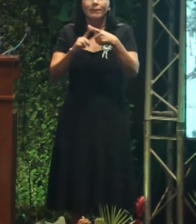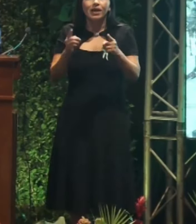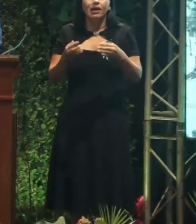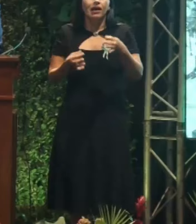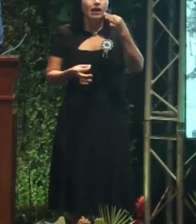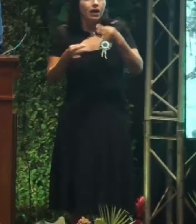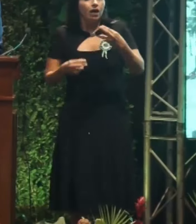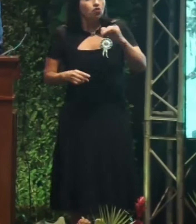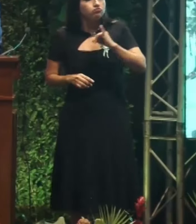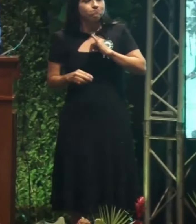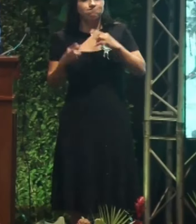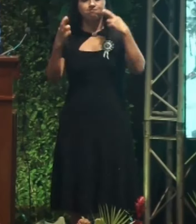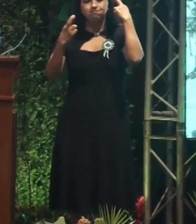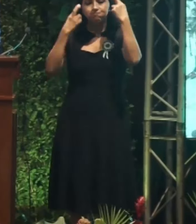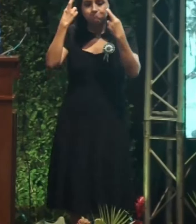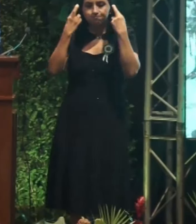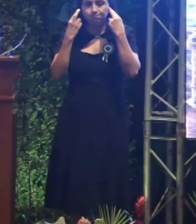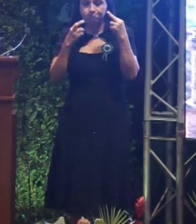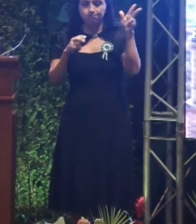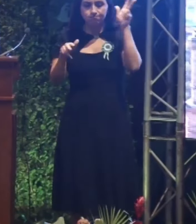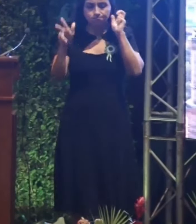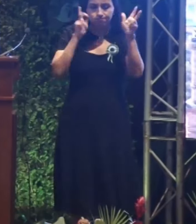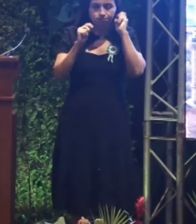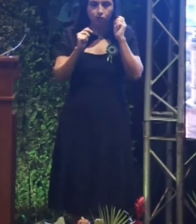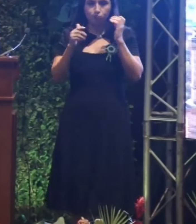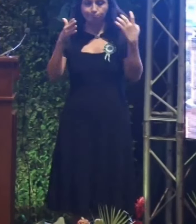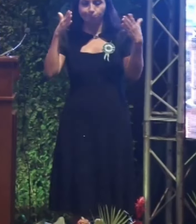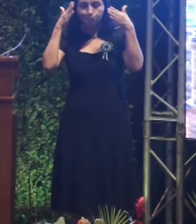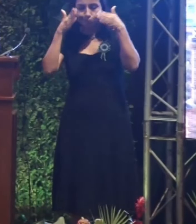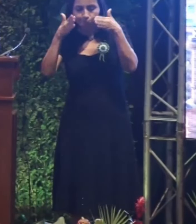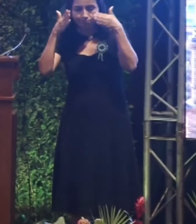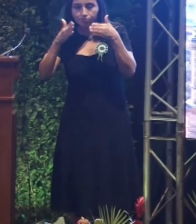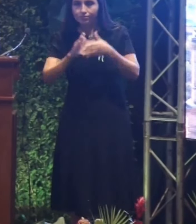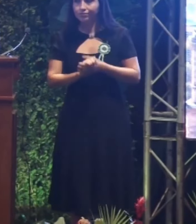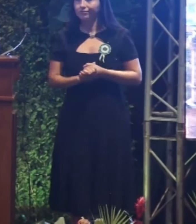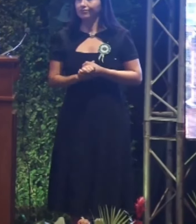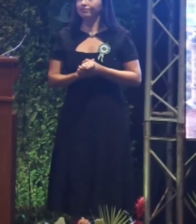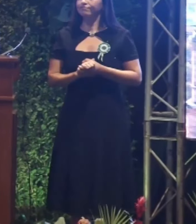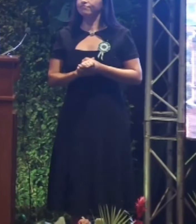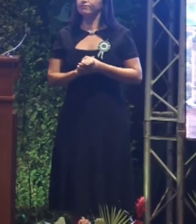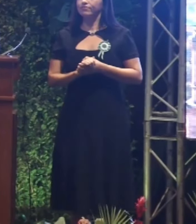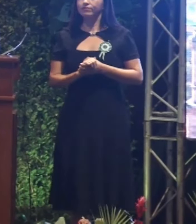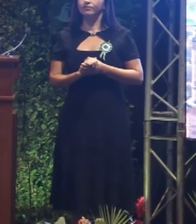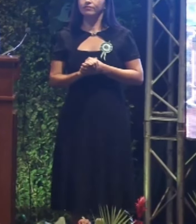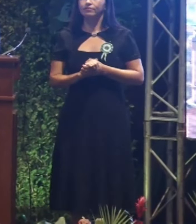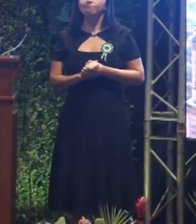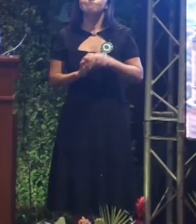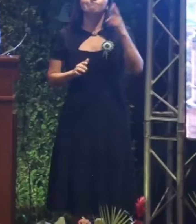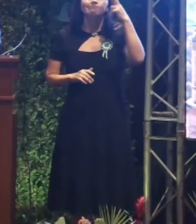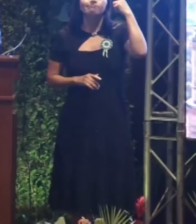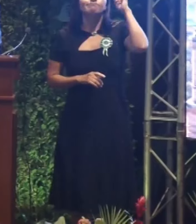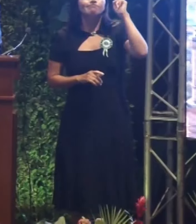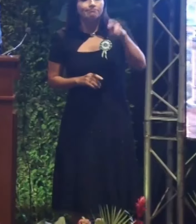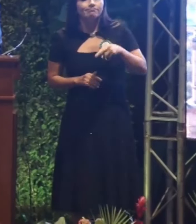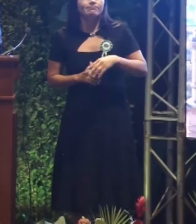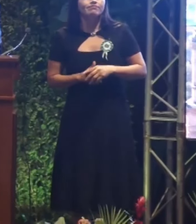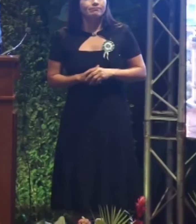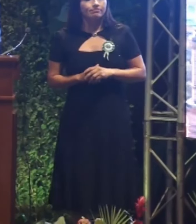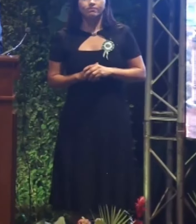pero si uno reflexiona y escucha y toma atención y dice, tiene